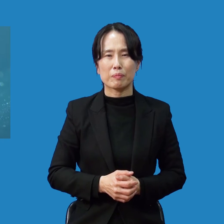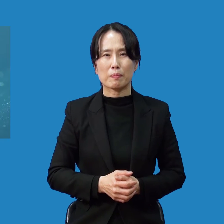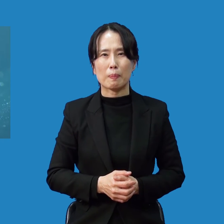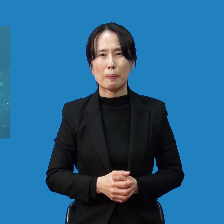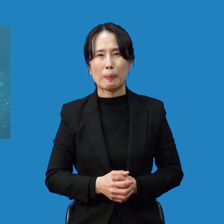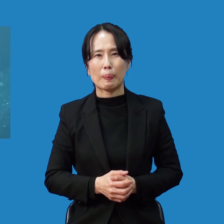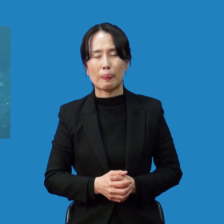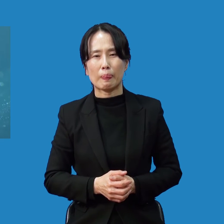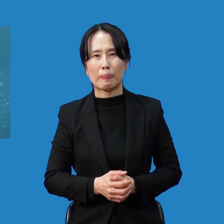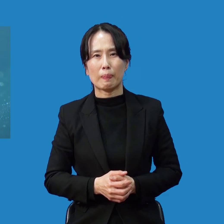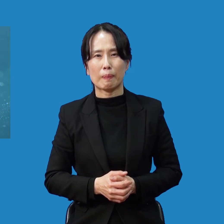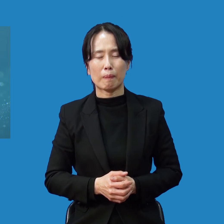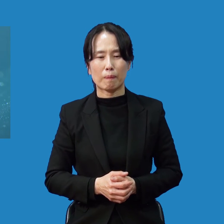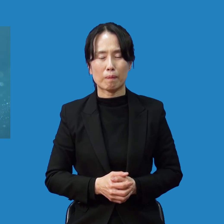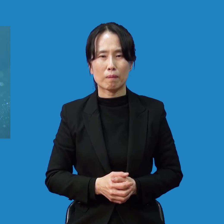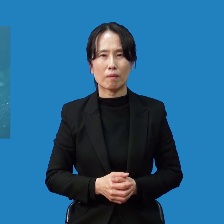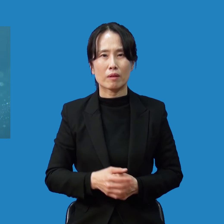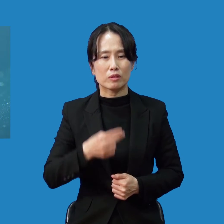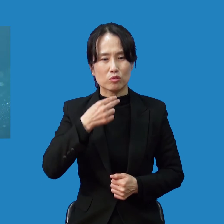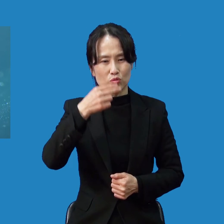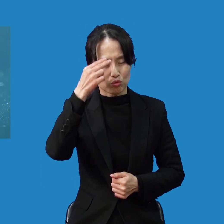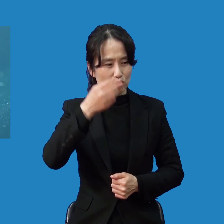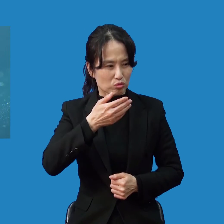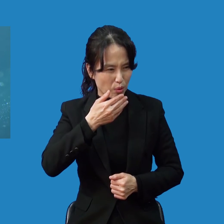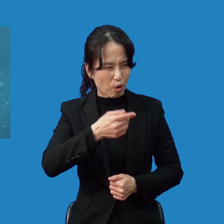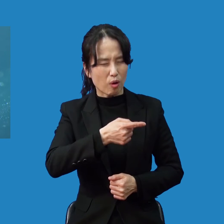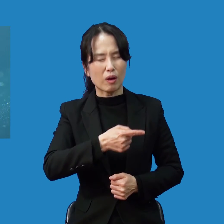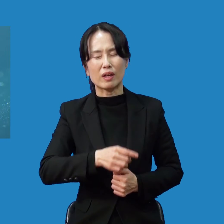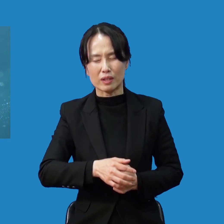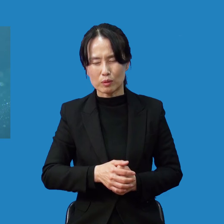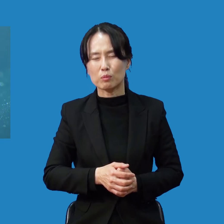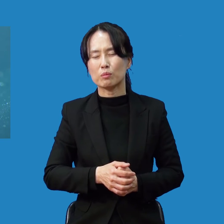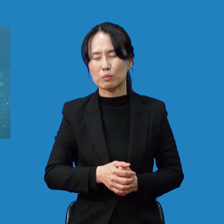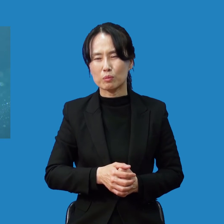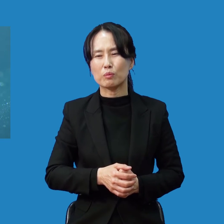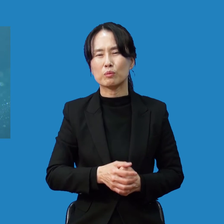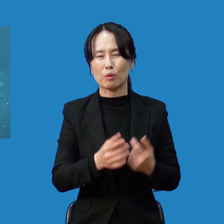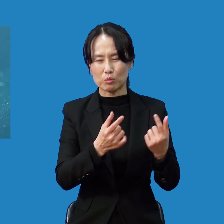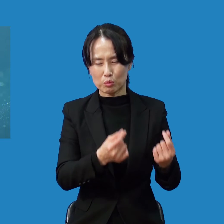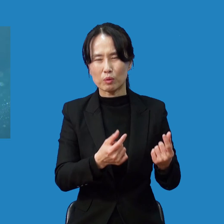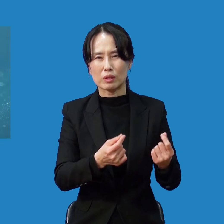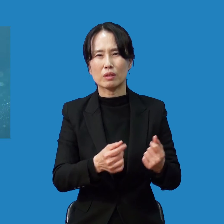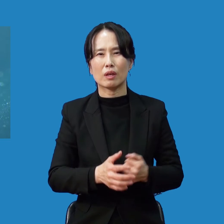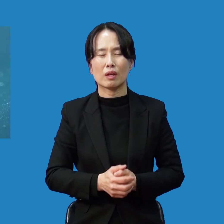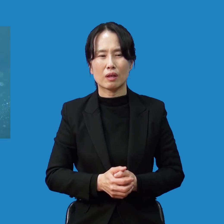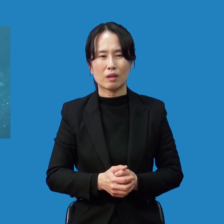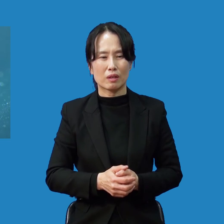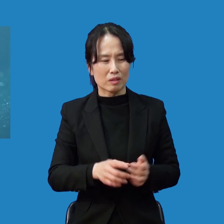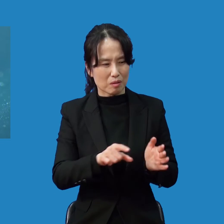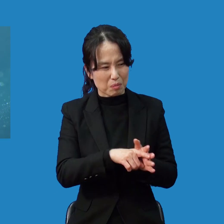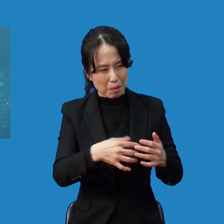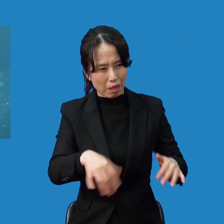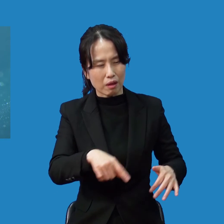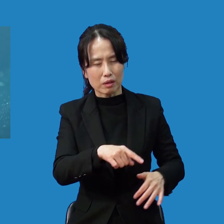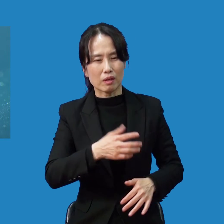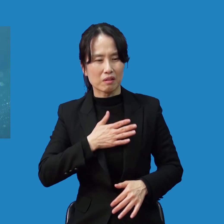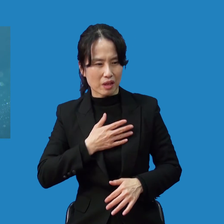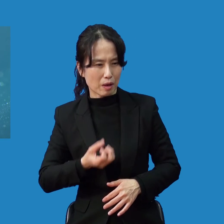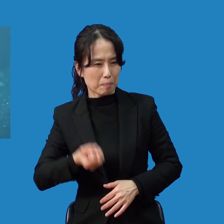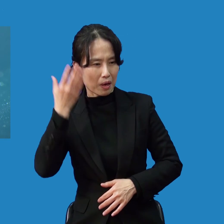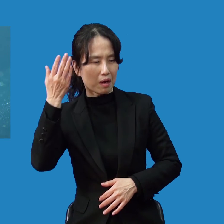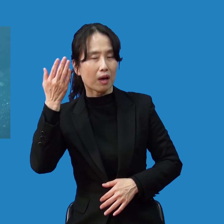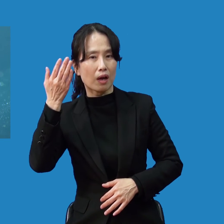확 위협을 하면 다 무릎 꿇지, 우리가 이겼다, 막 속으로 그러고 있을 겁니다.